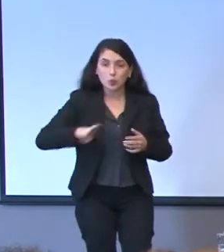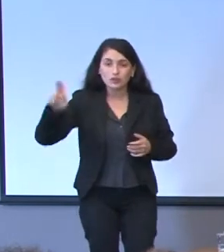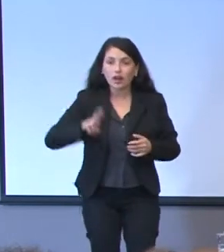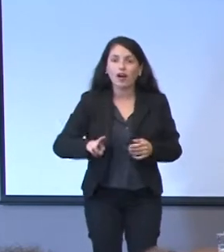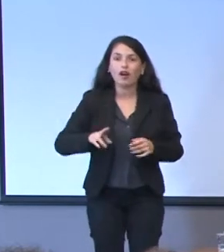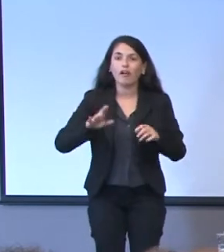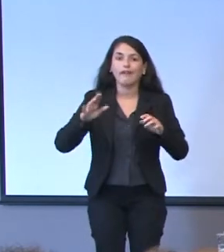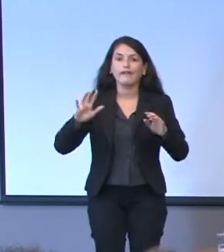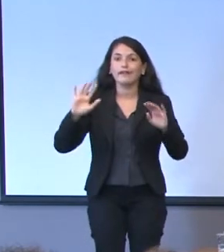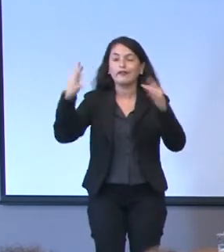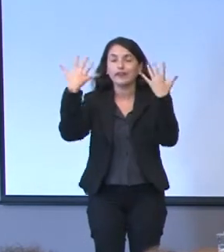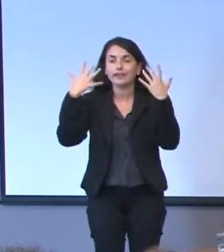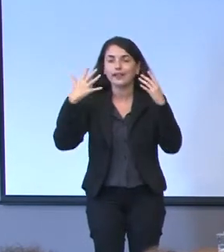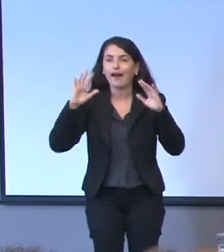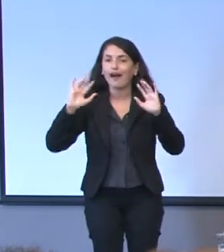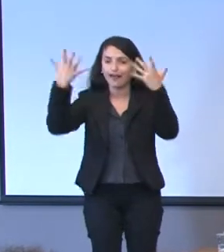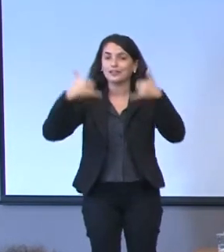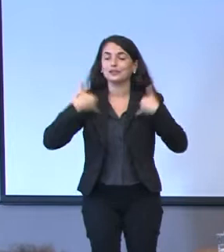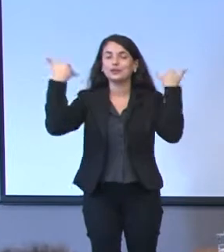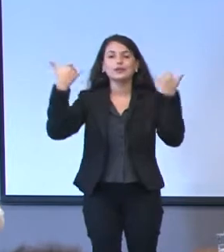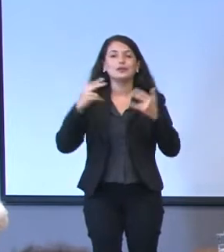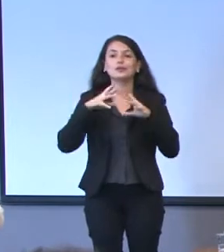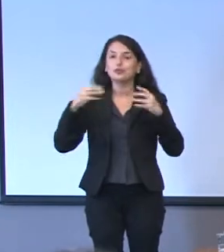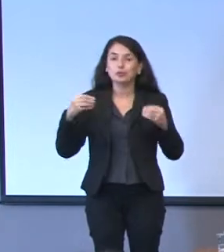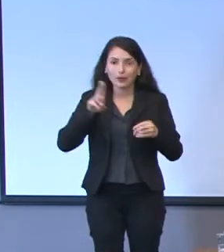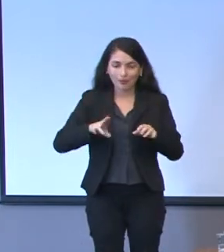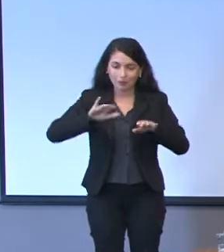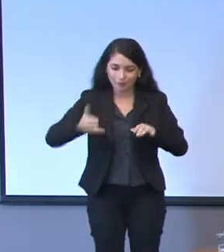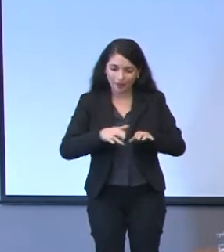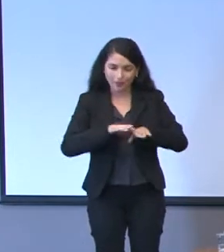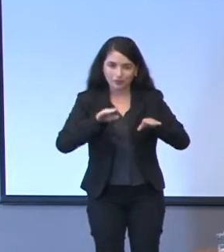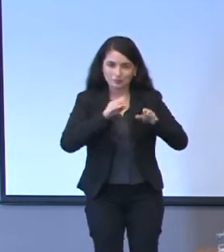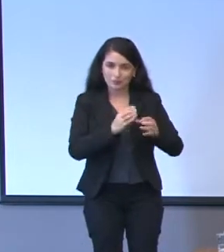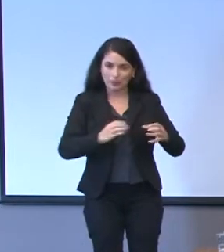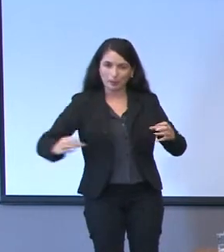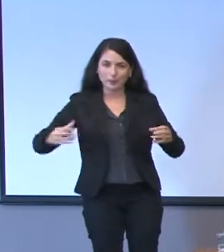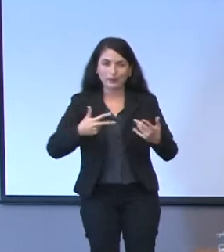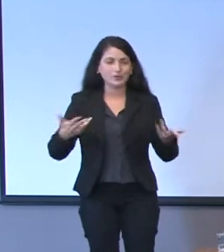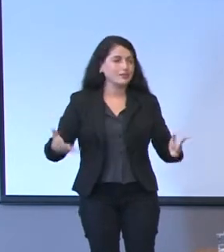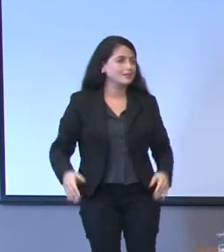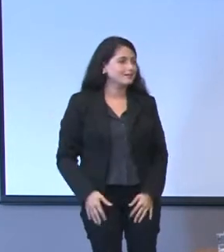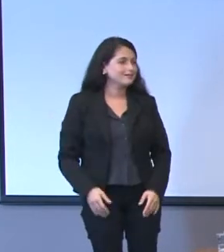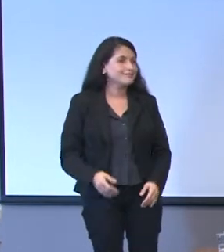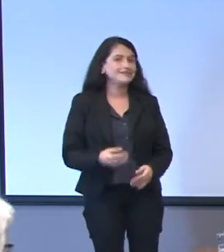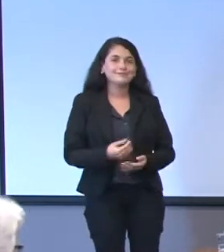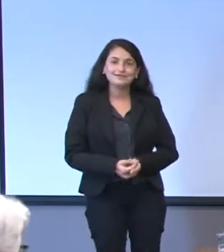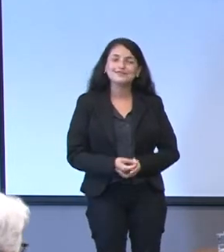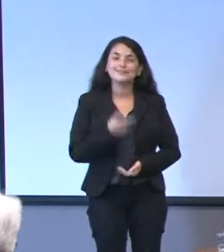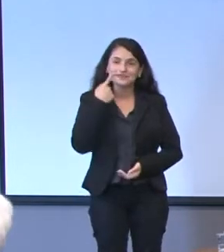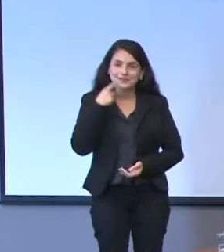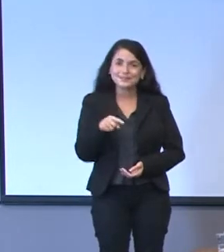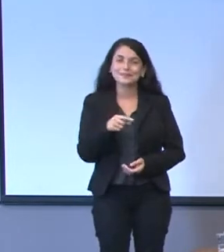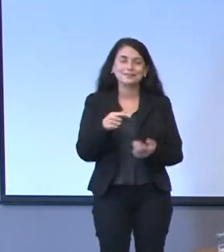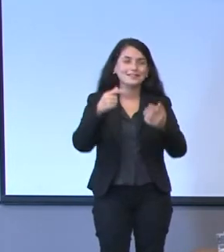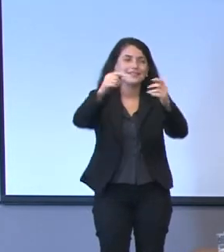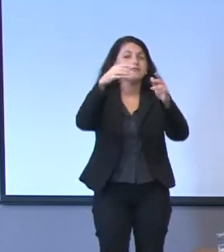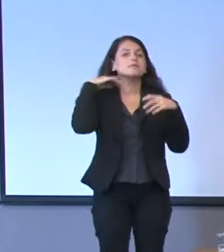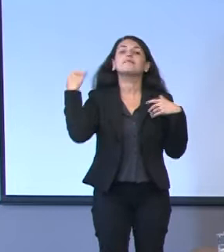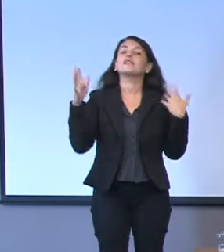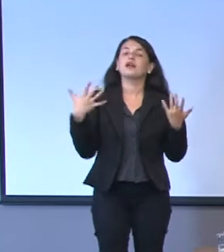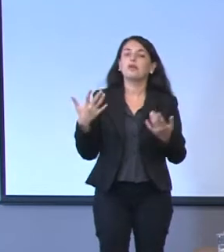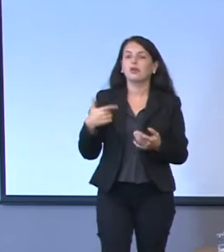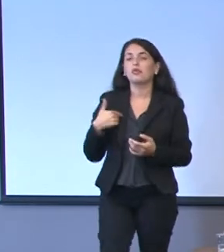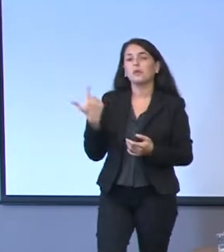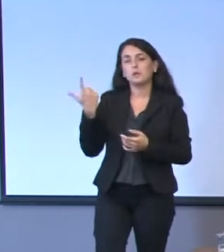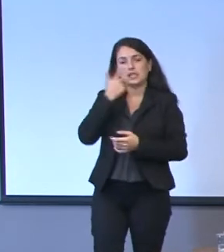aniversários, enfim, todo mundo gostava dessa mesa aqui na escola. Você vê como a inclusão traz. Quando eu completei